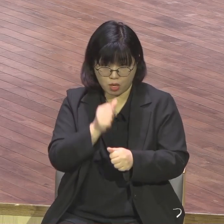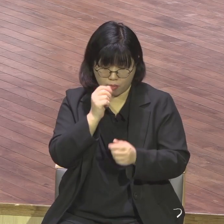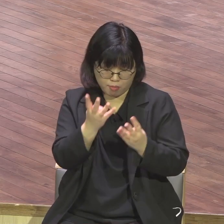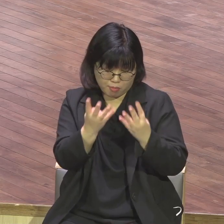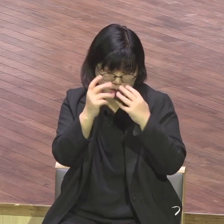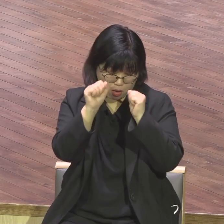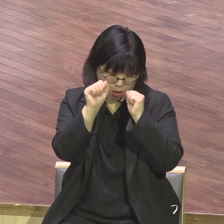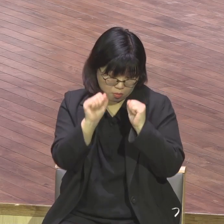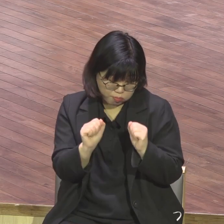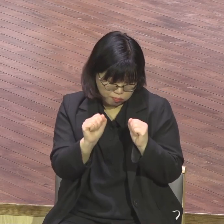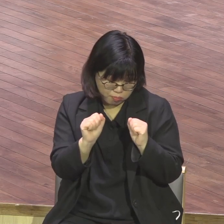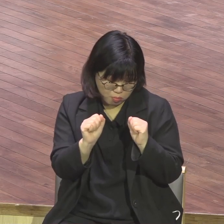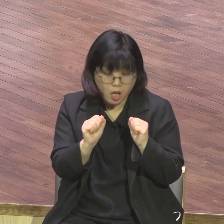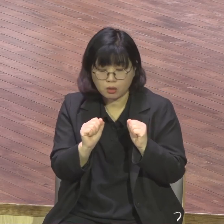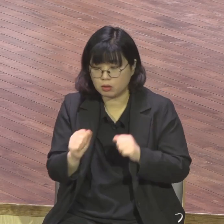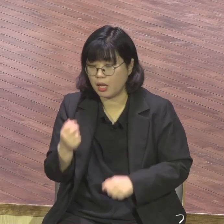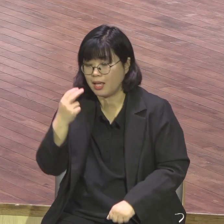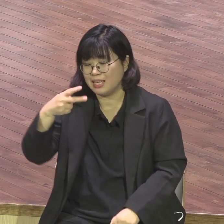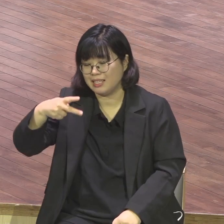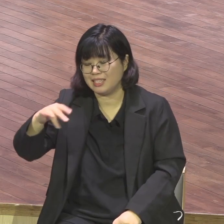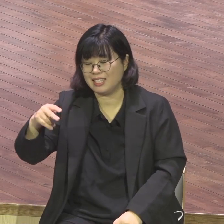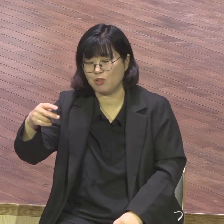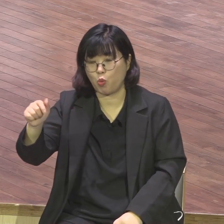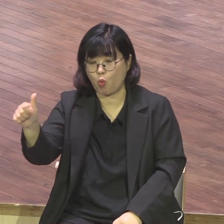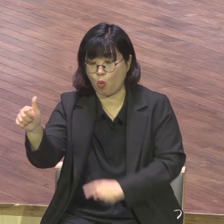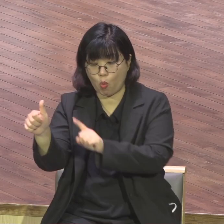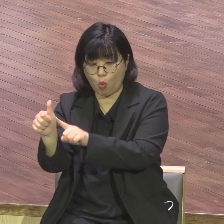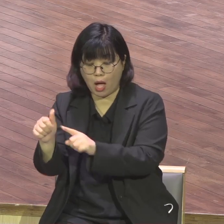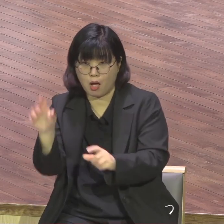바울이 복음을 증거하다가 갇혔기 때문에